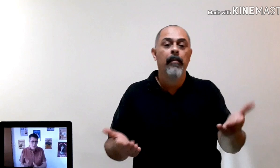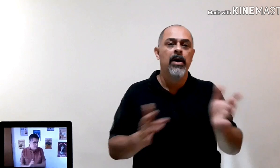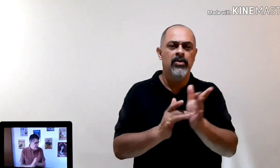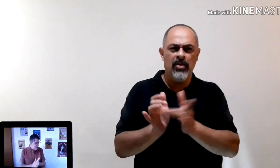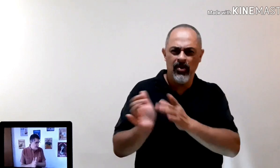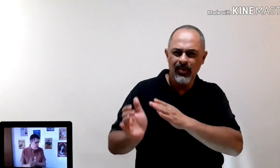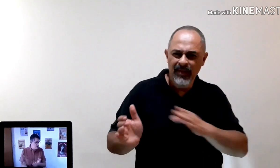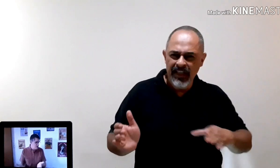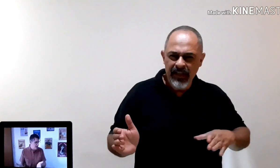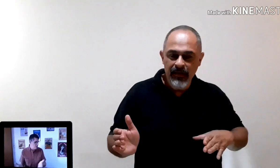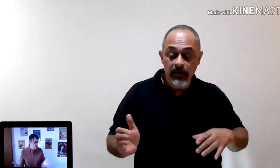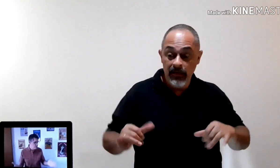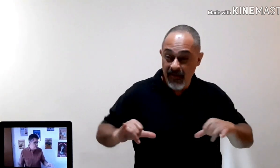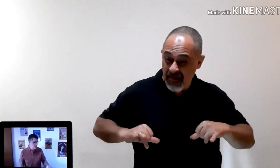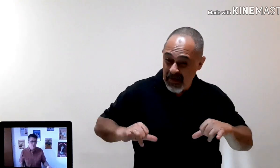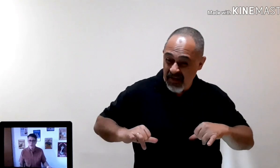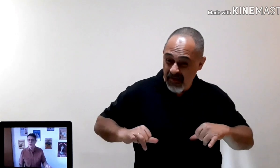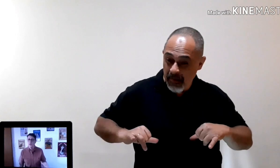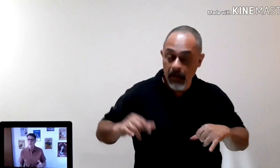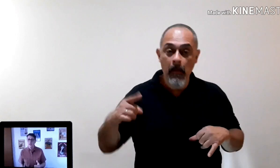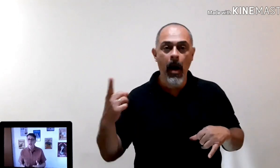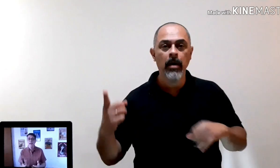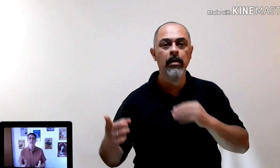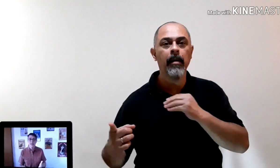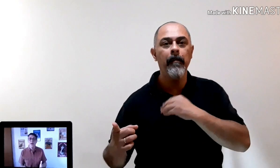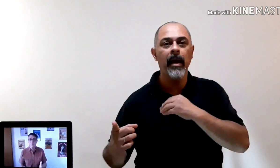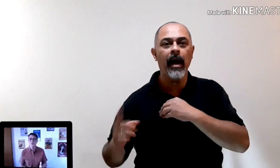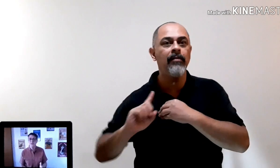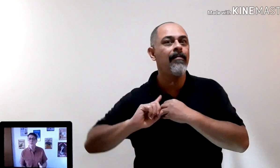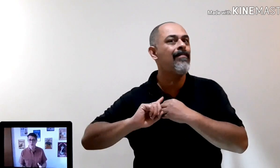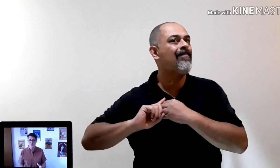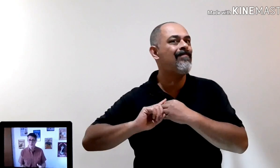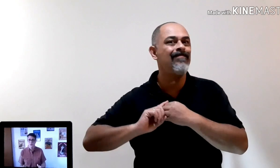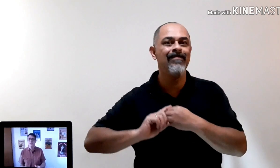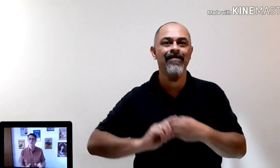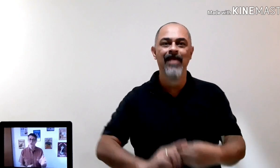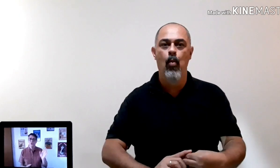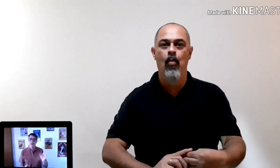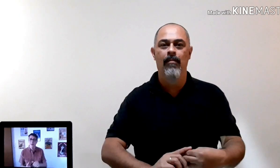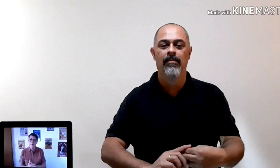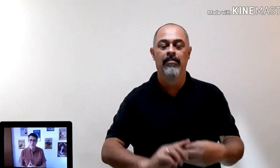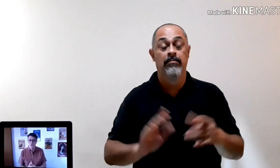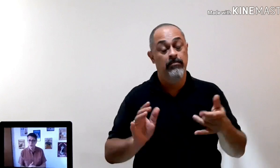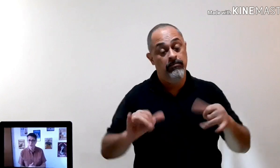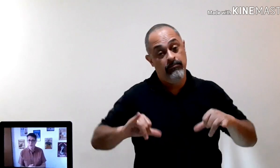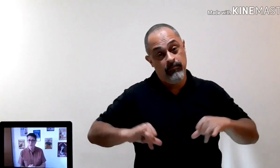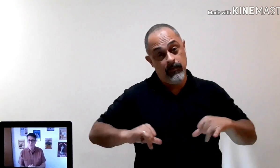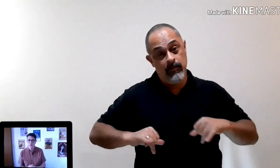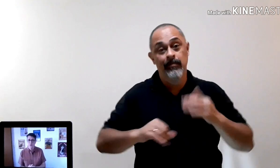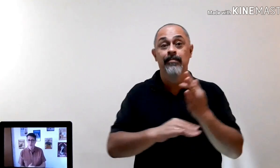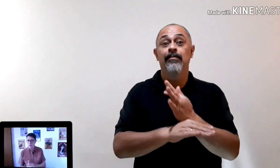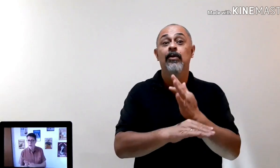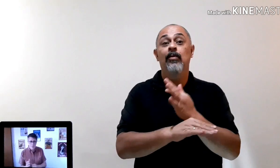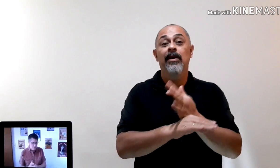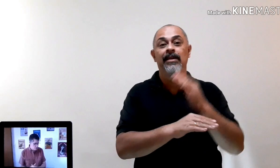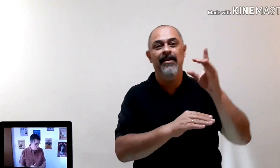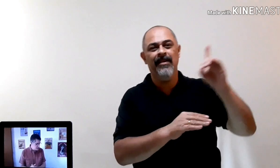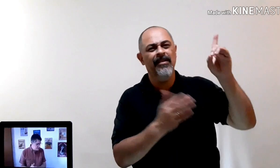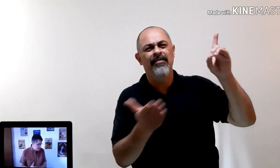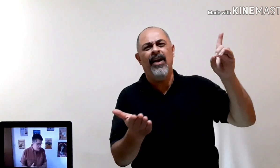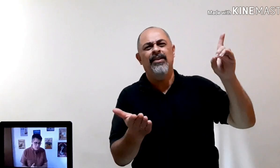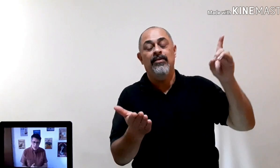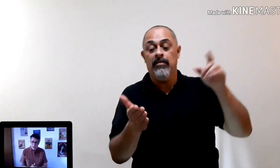tenta entender também na carta de Tiago. Então nós estamos vendo que a alegria é possível nas provações se a gente olhar para a pessoa de Deus, não olhar